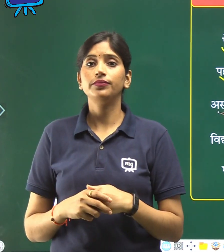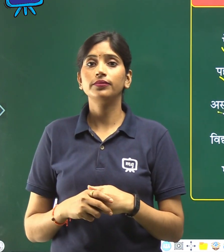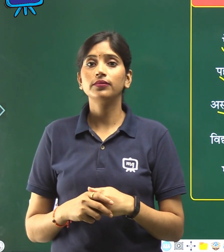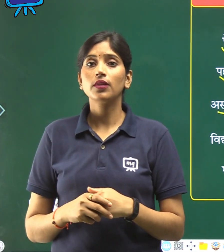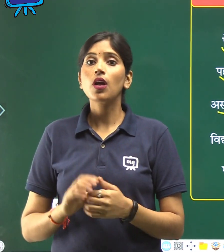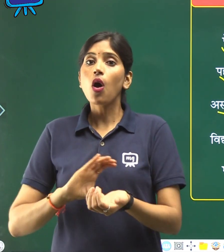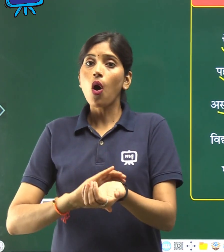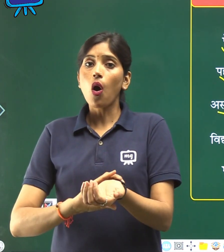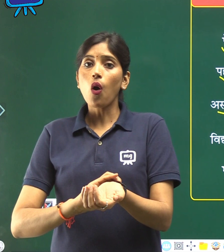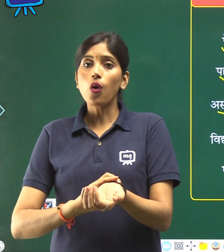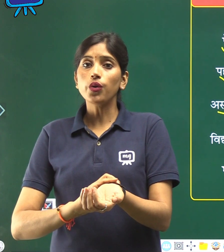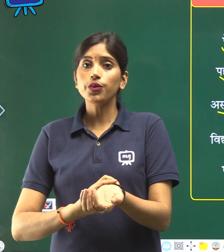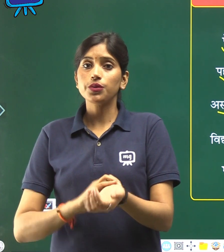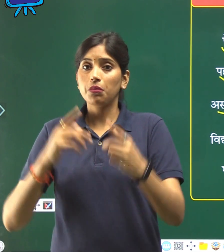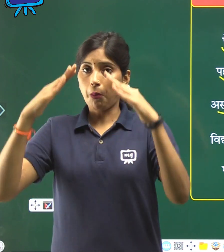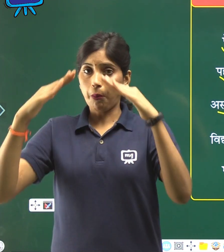अस्पताल का संकेत